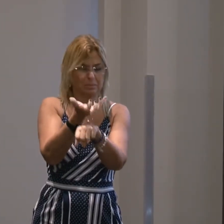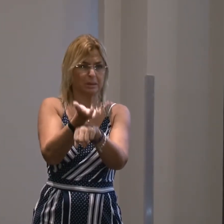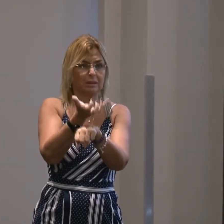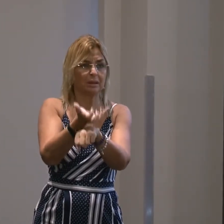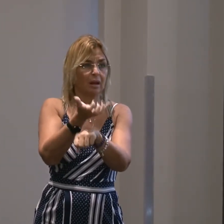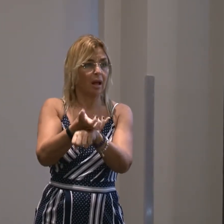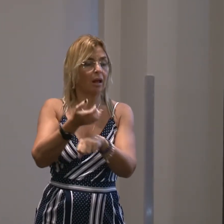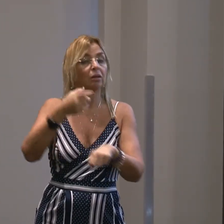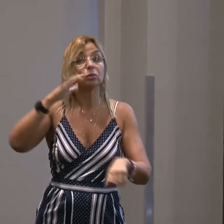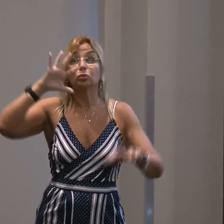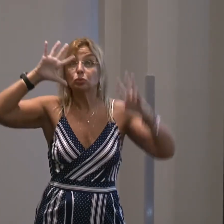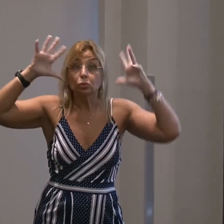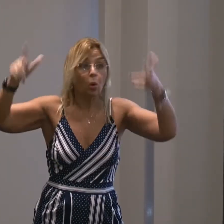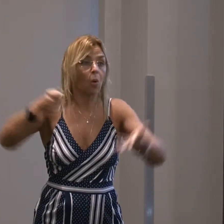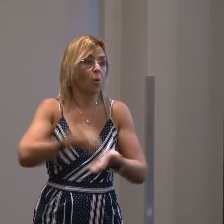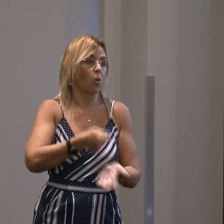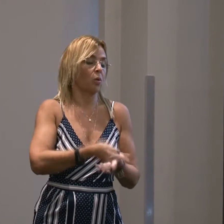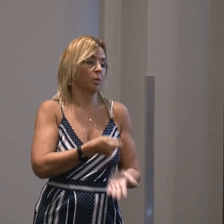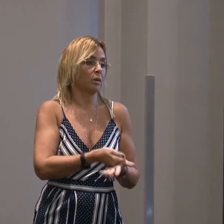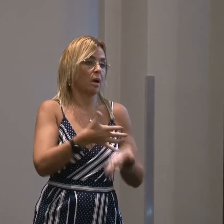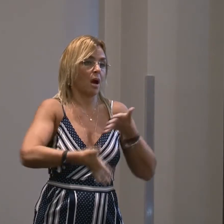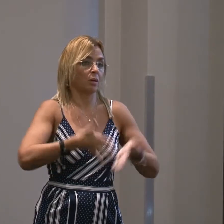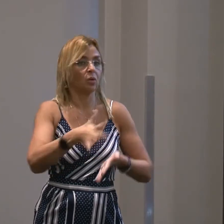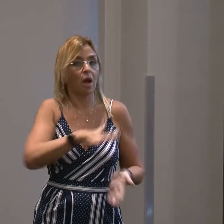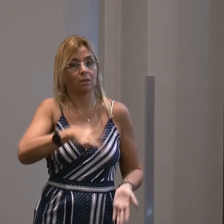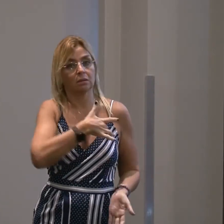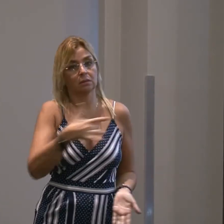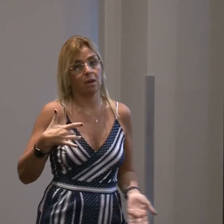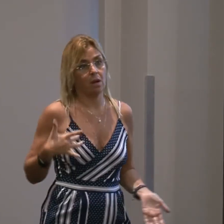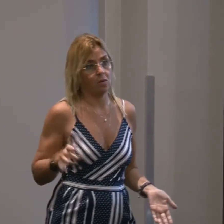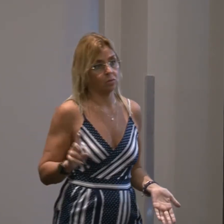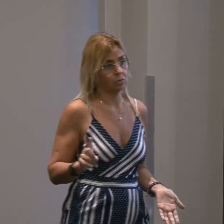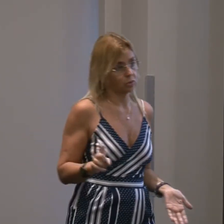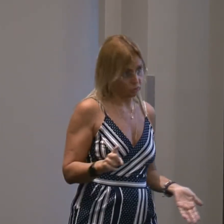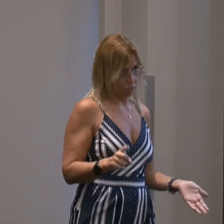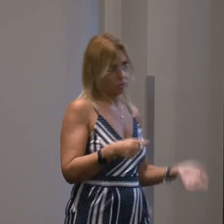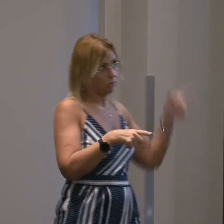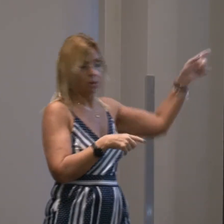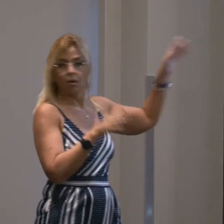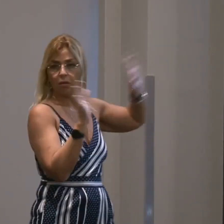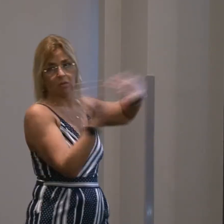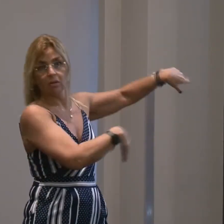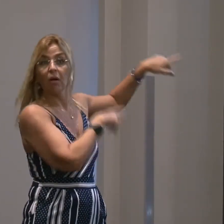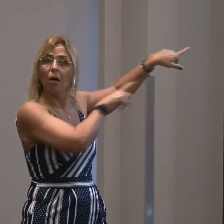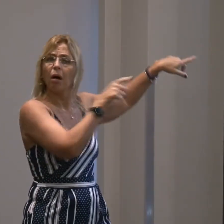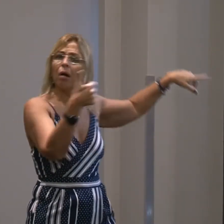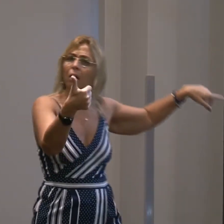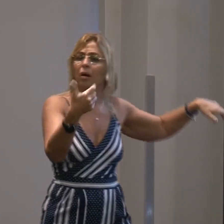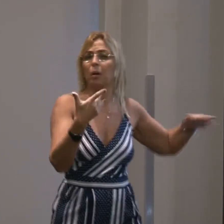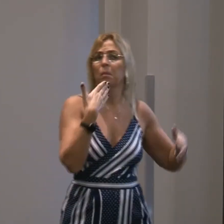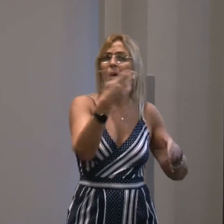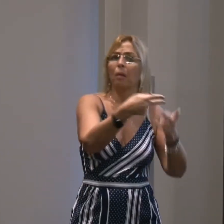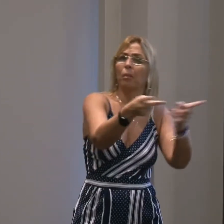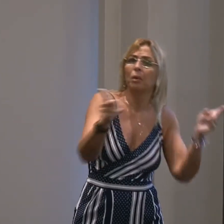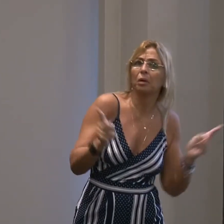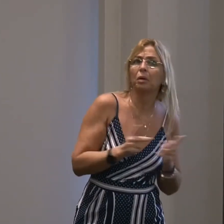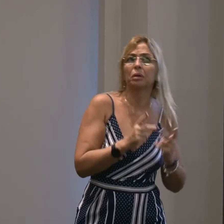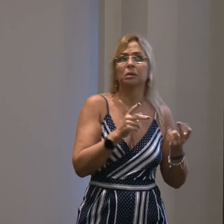área da saúde. A gente não está ali, o ICOM não está ali para poder suprir essa demanda, que é uma demanda diferente,